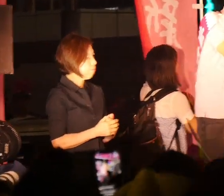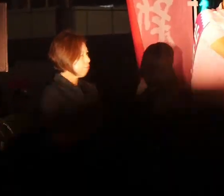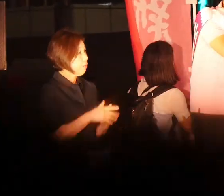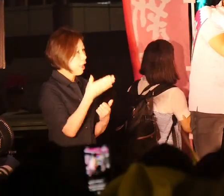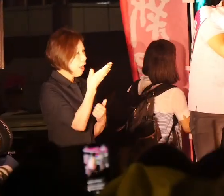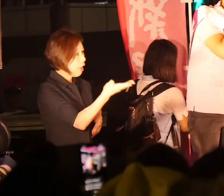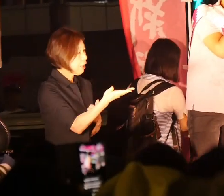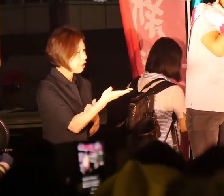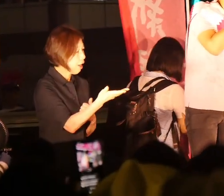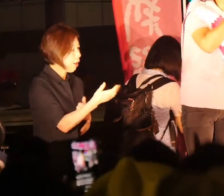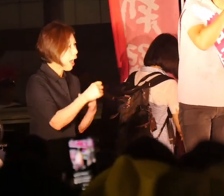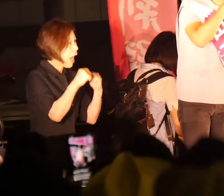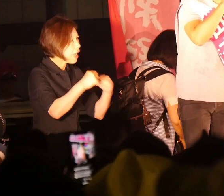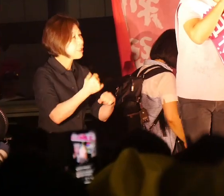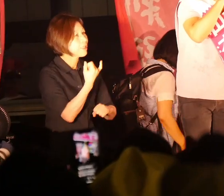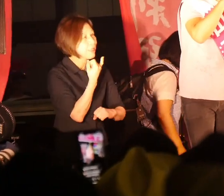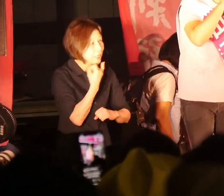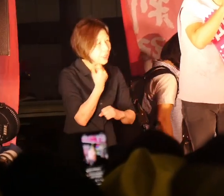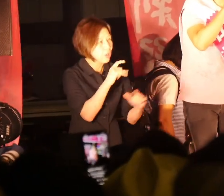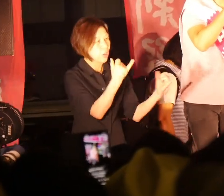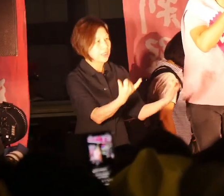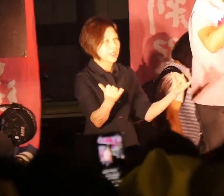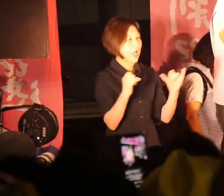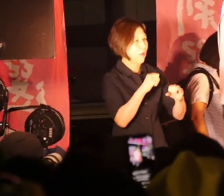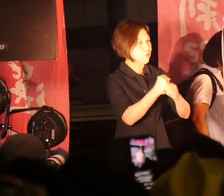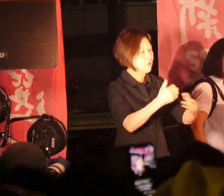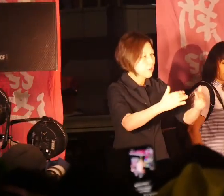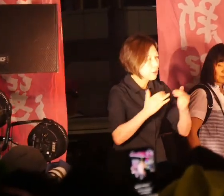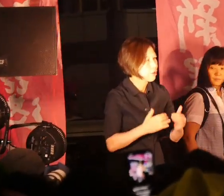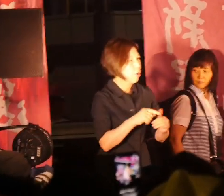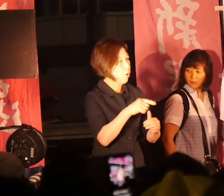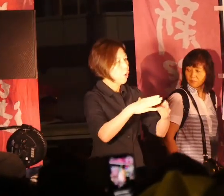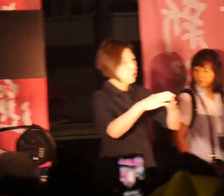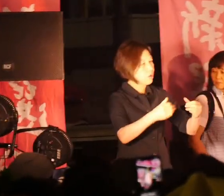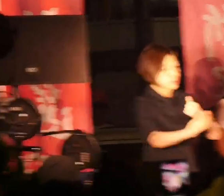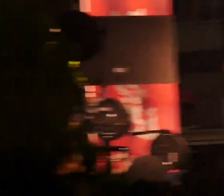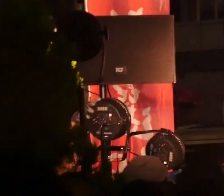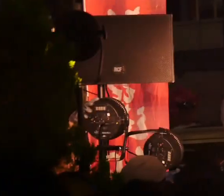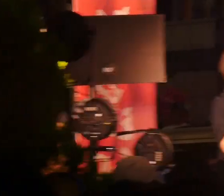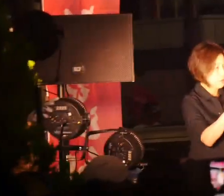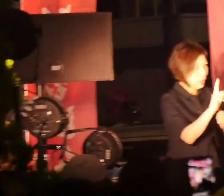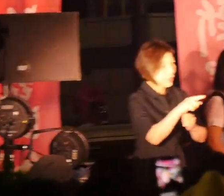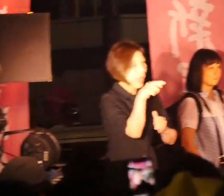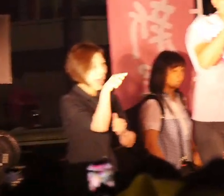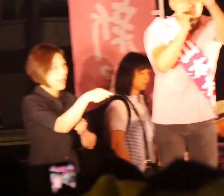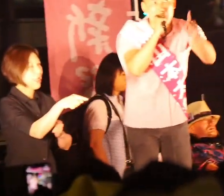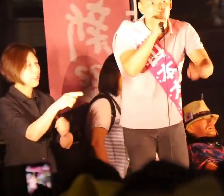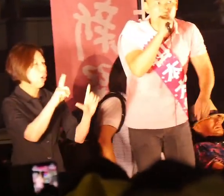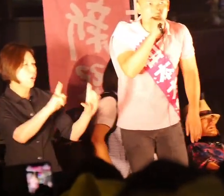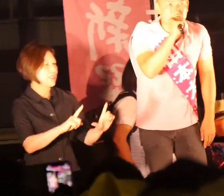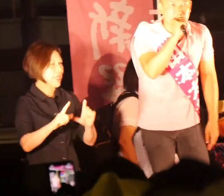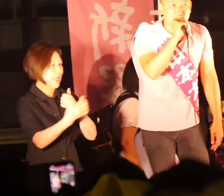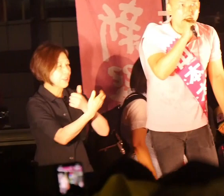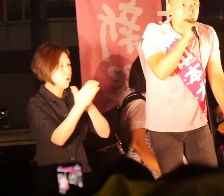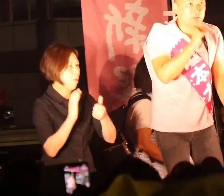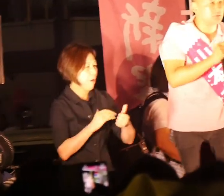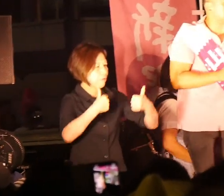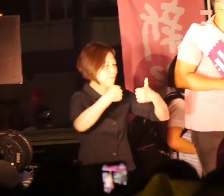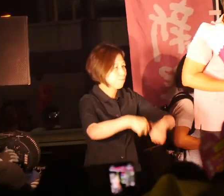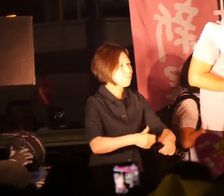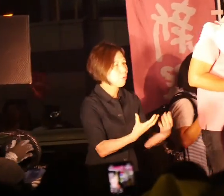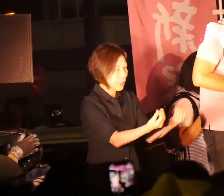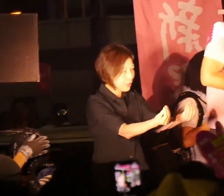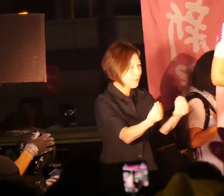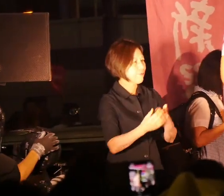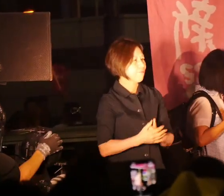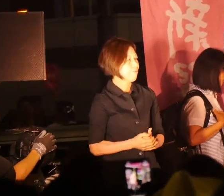あなたが生きてていいっていう社会を作らなきゃなんない。この国を守るとは、あなたの生活を守るってことですよ。